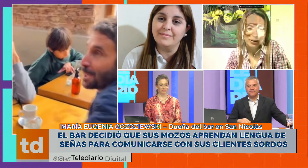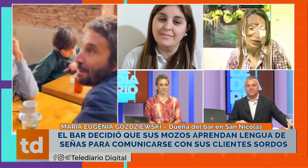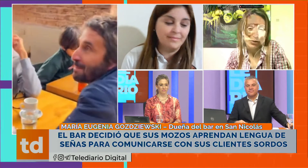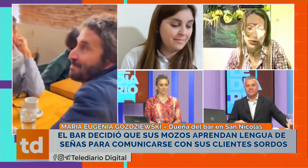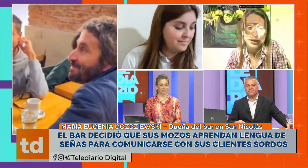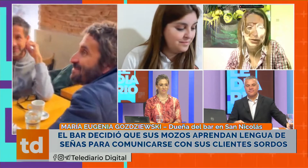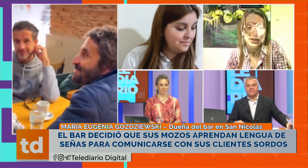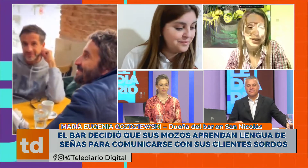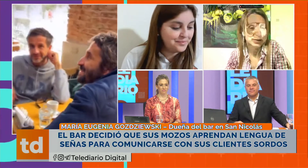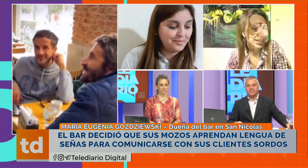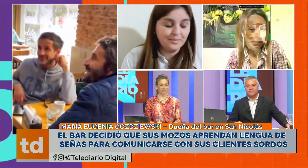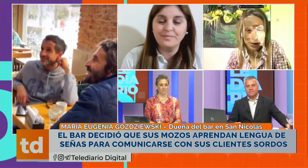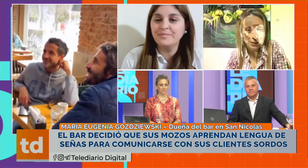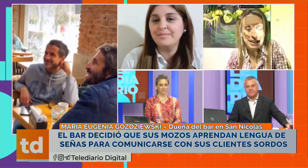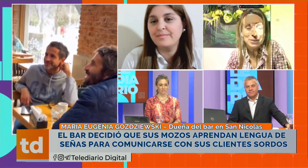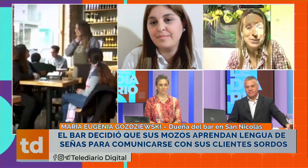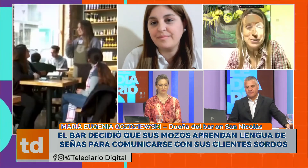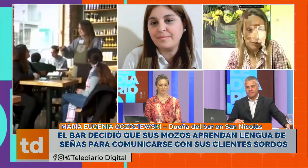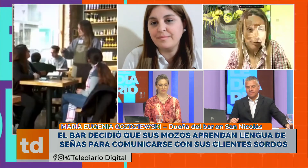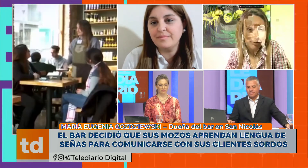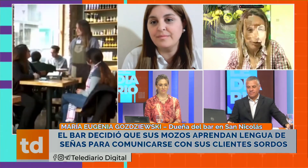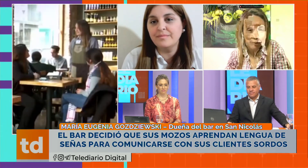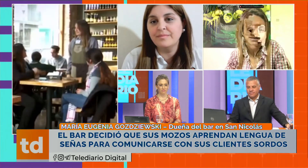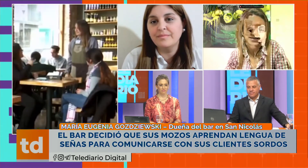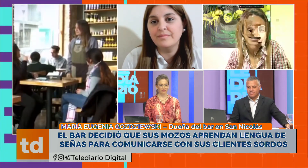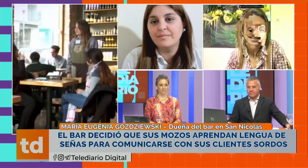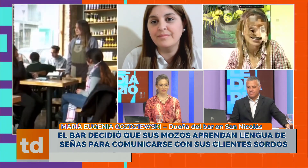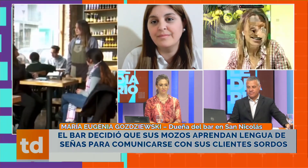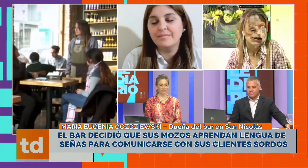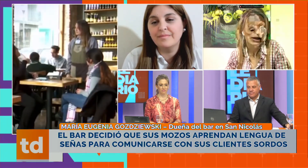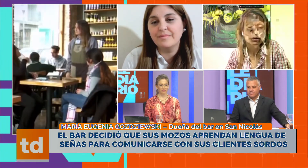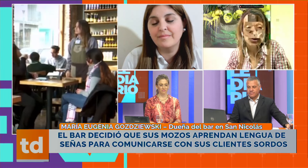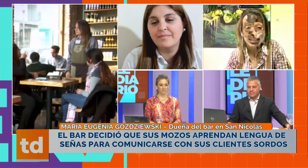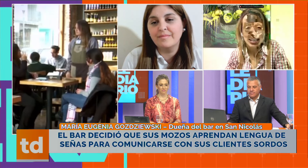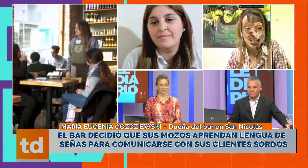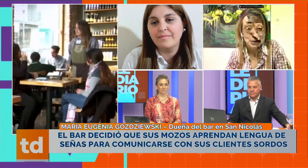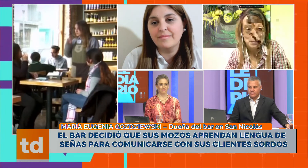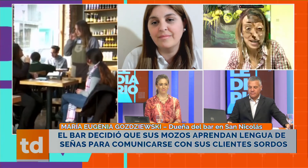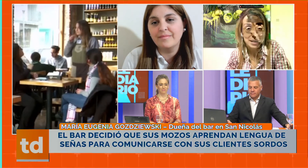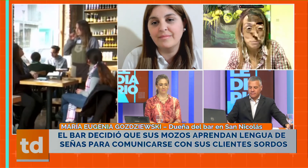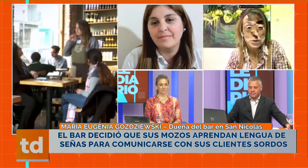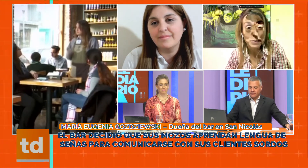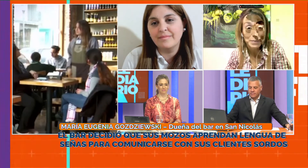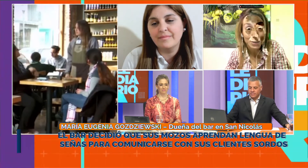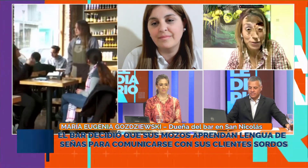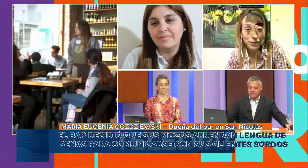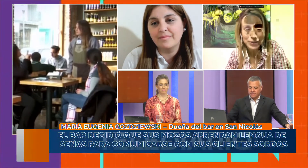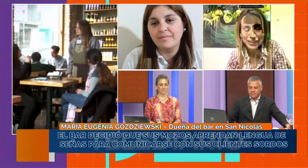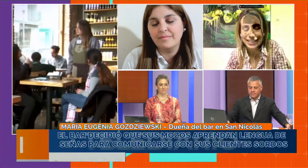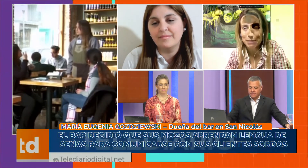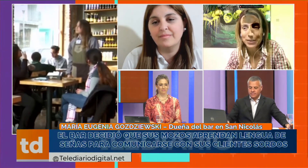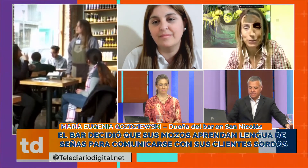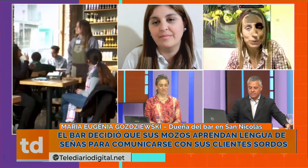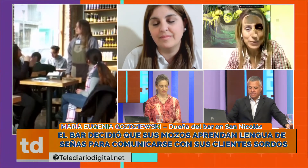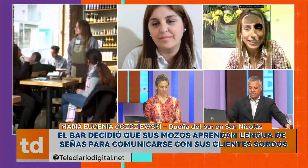Nosotros somos cuatro dueños que nos dedicamos a otras cosas. Y bueno, esto de incursionar en la gastronomía es muy nuevo para nosotros.